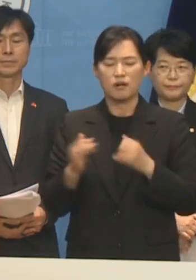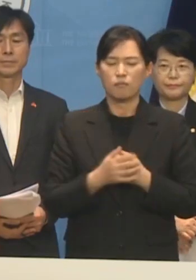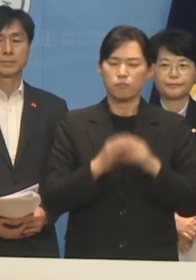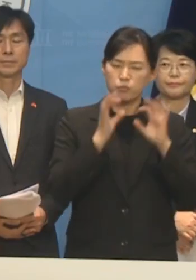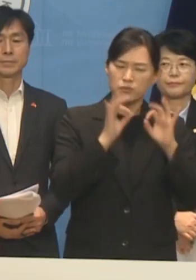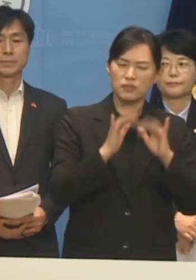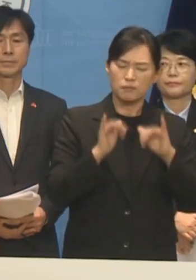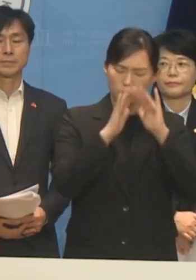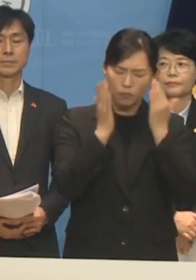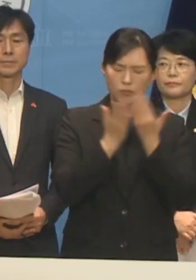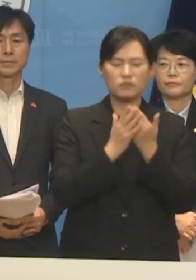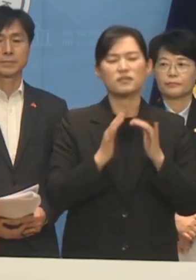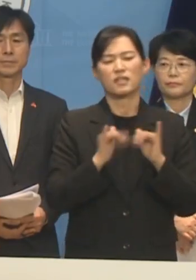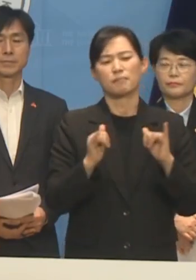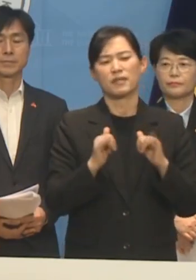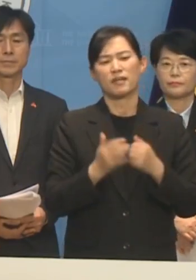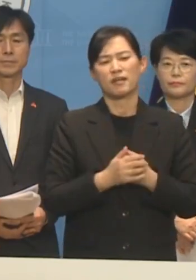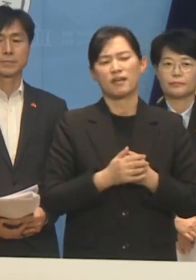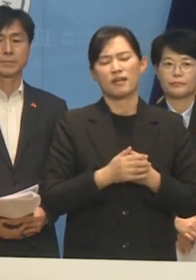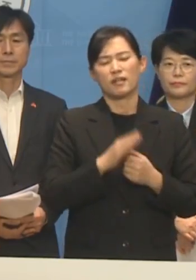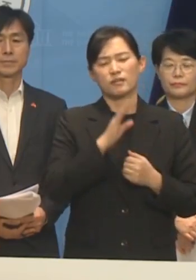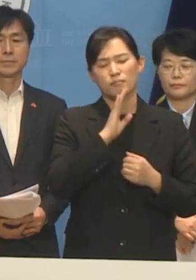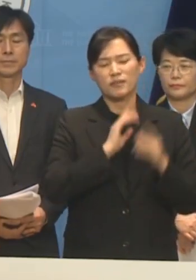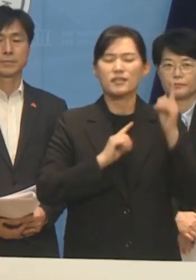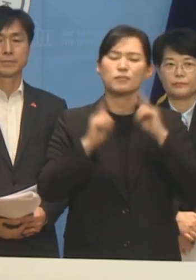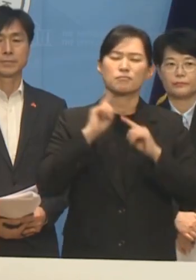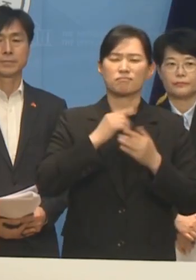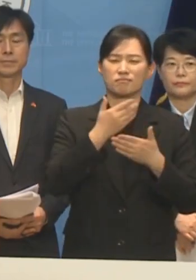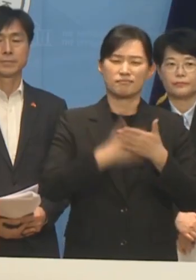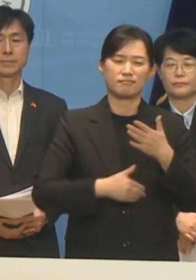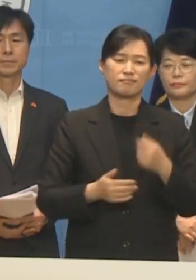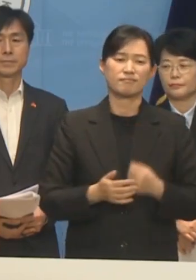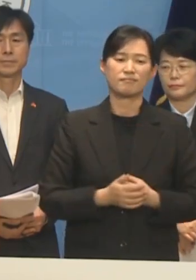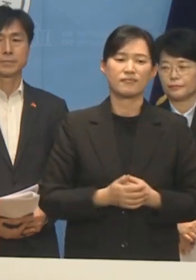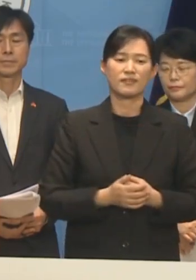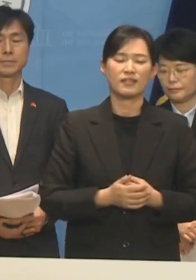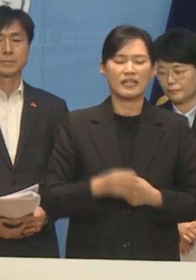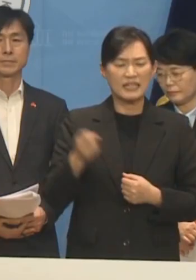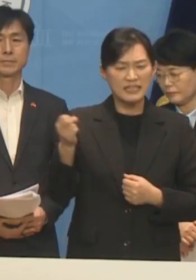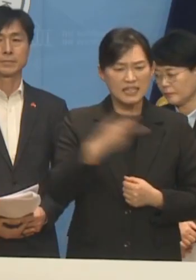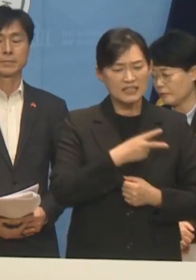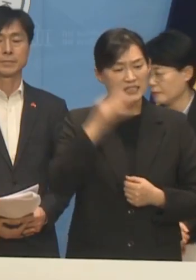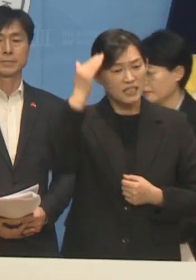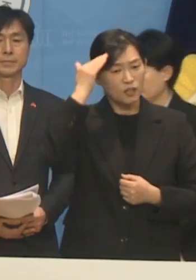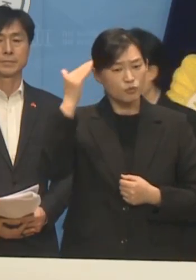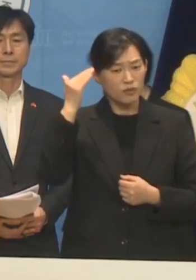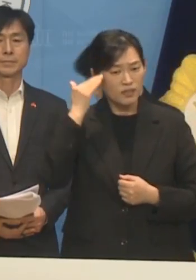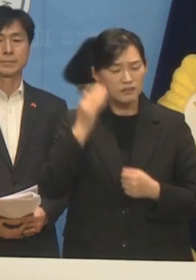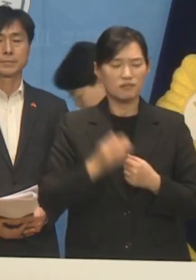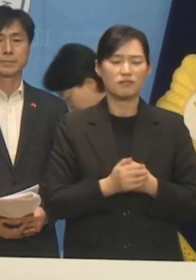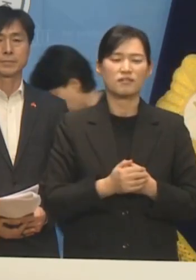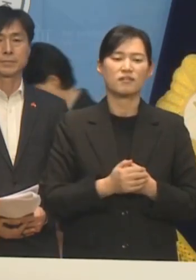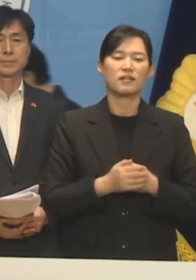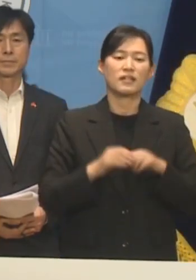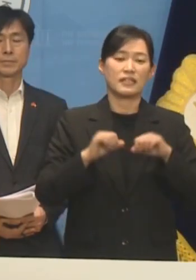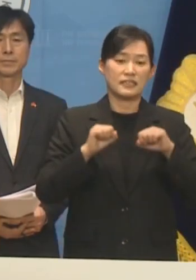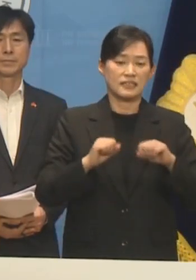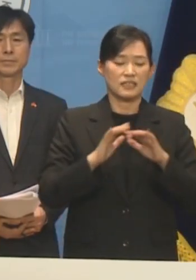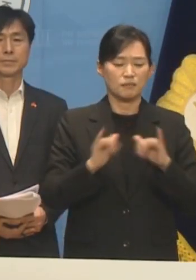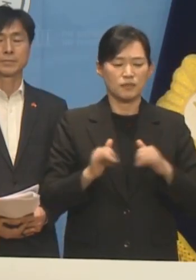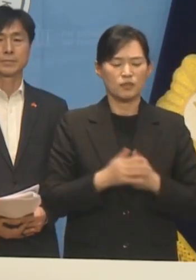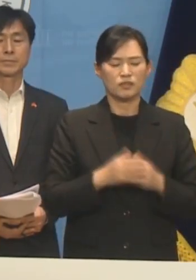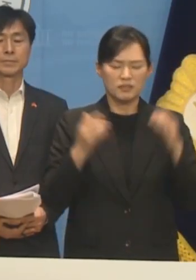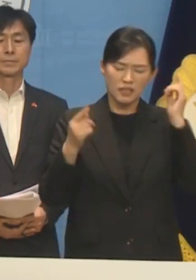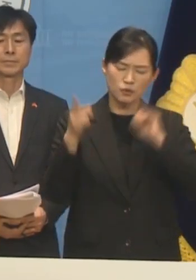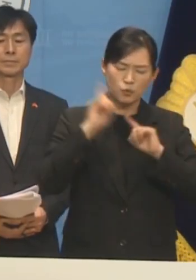사람들 모두의 가슴에 영원히 피 흘리는 상처로 남습니다. 다시는 이 나라에서 거주하는 사람들이 이러한 상처로